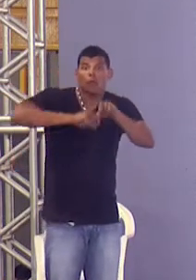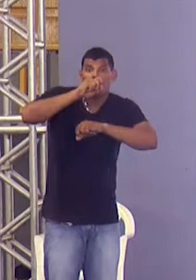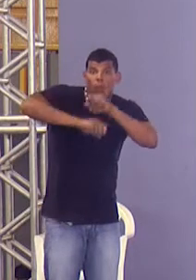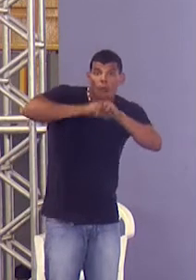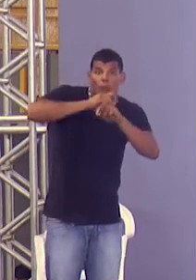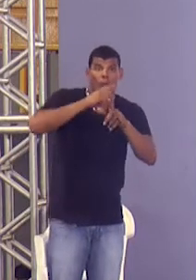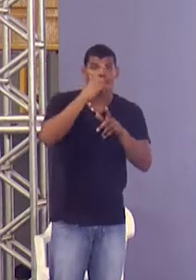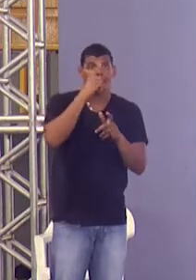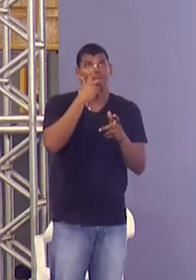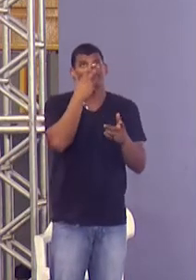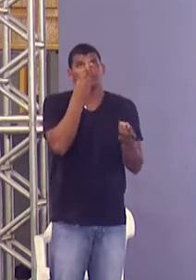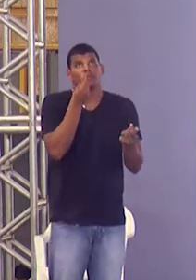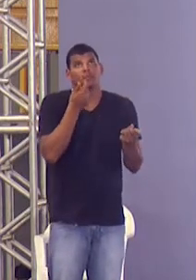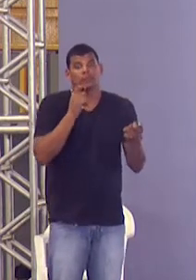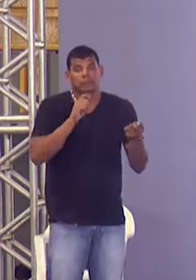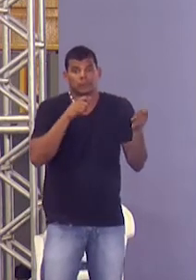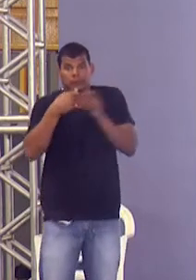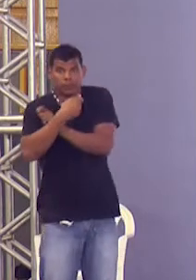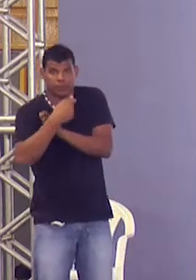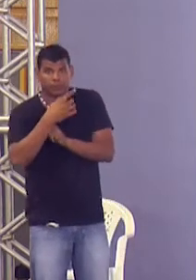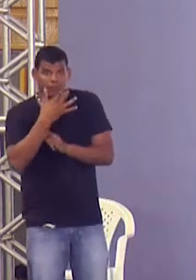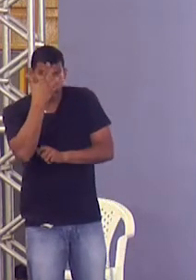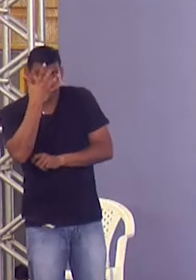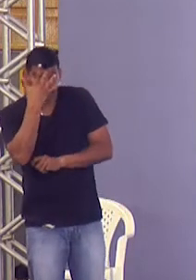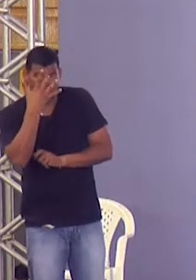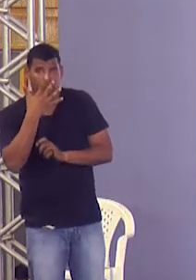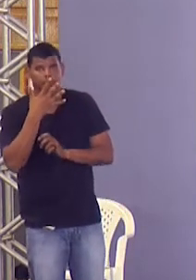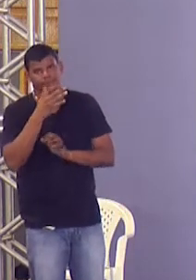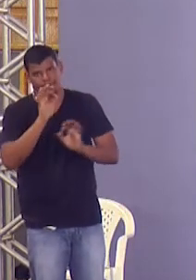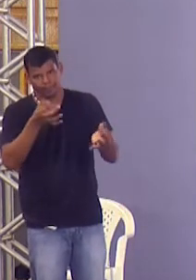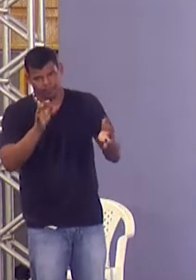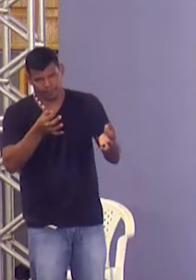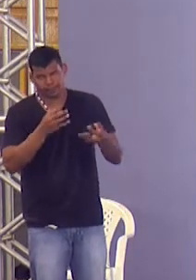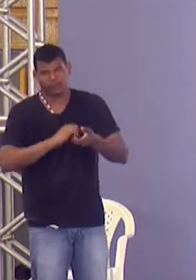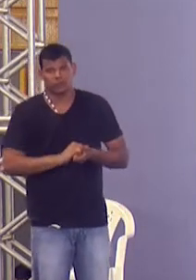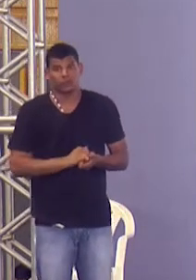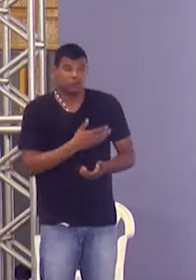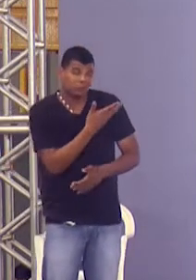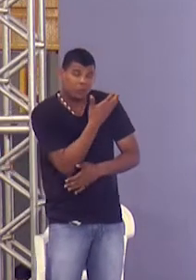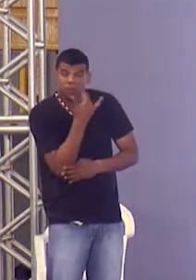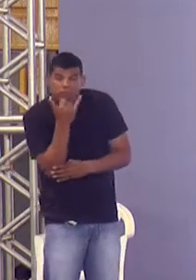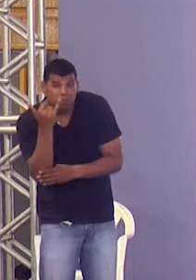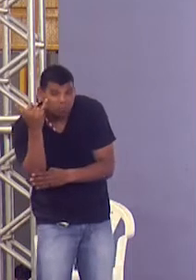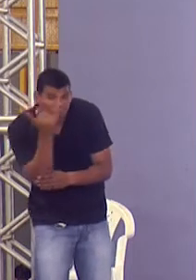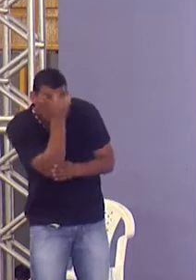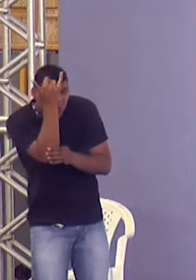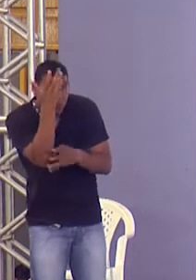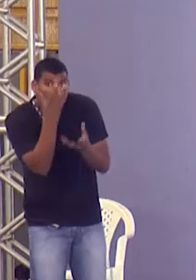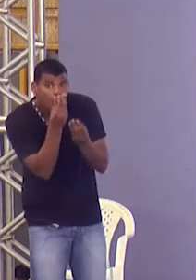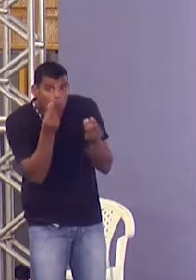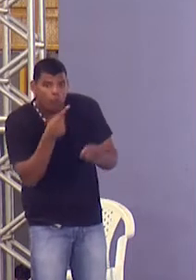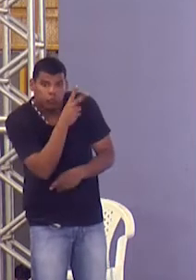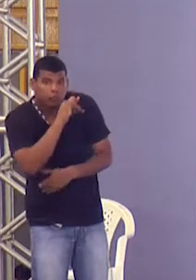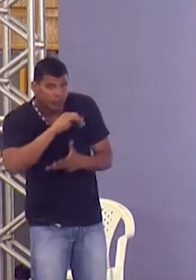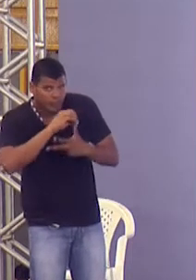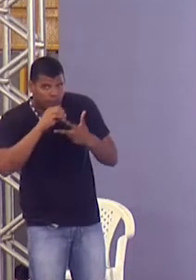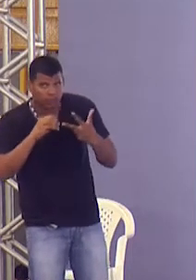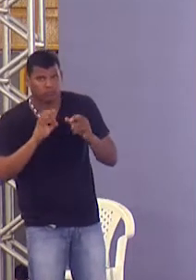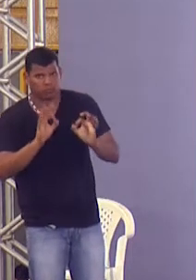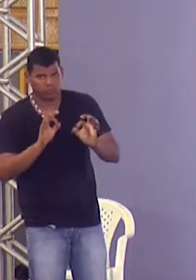aí, ela é uma das mais importantes que a gente precisa conhecer, tá legal? Tem que tomar muito cuidado com